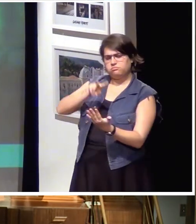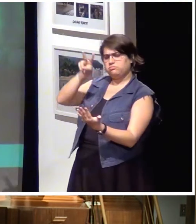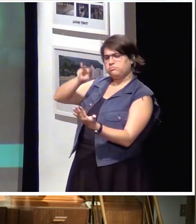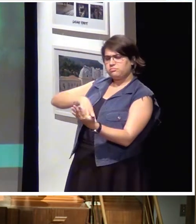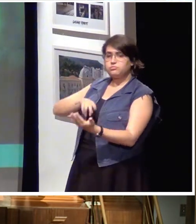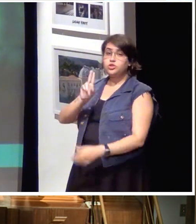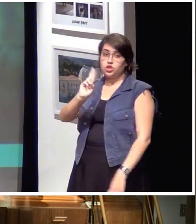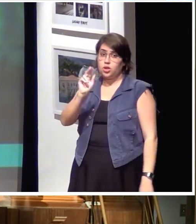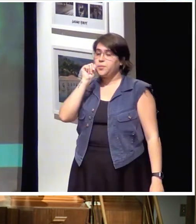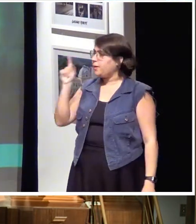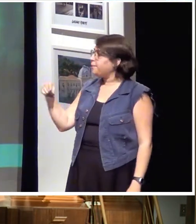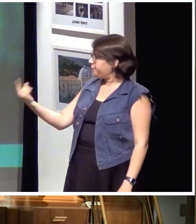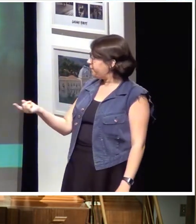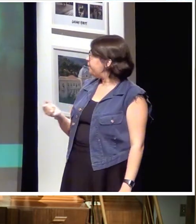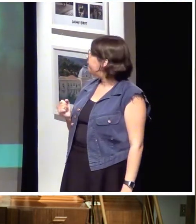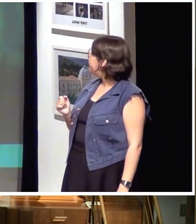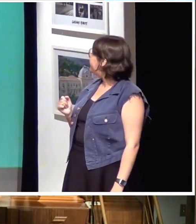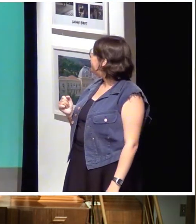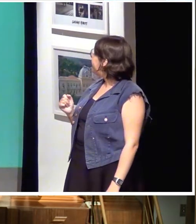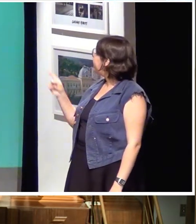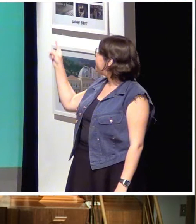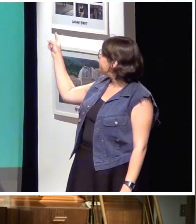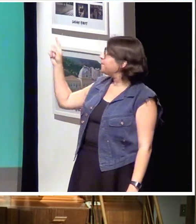E um tempo depois, uma mulher chamada